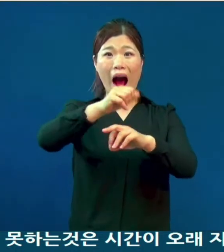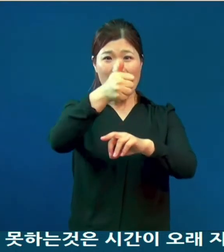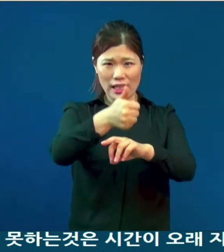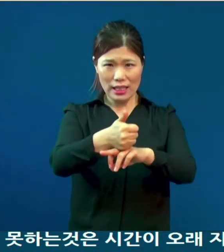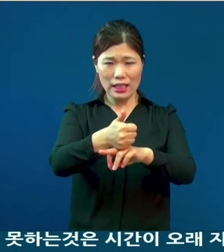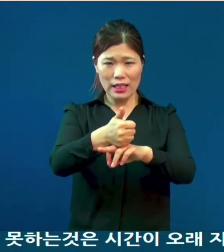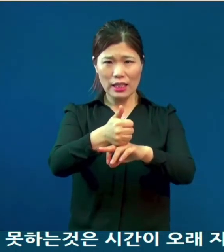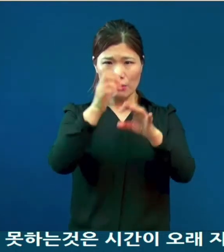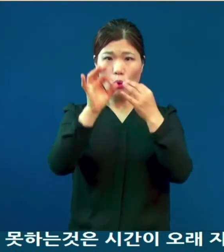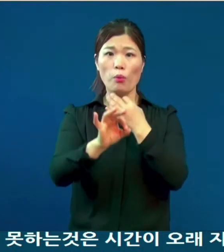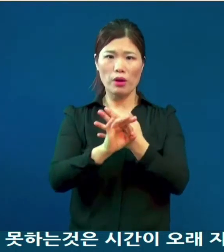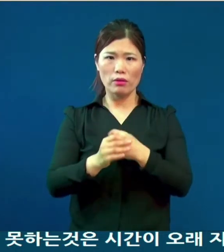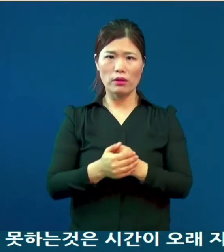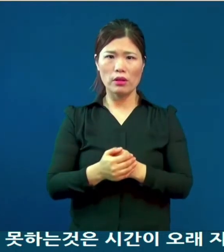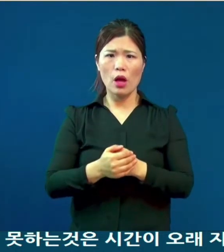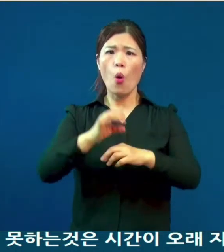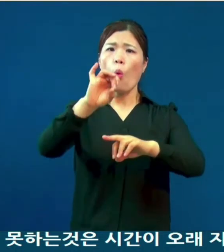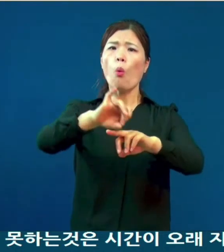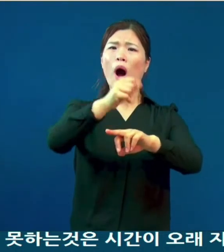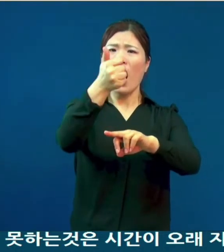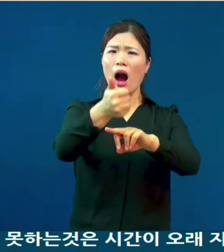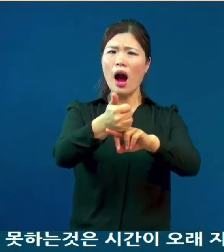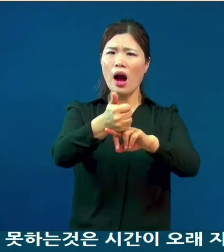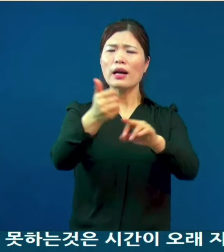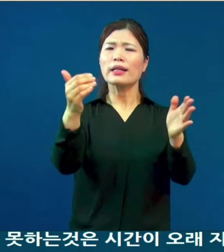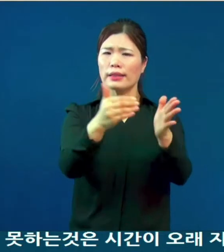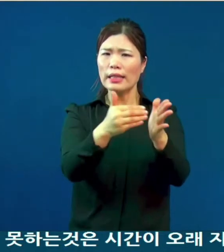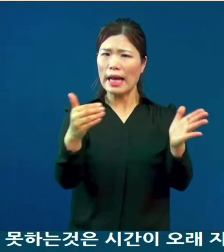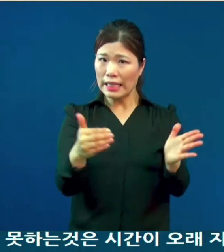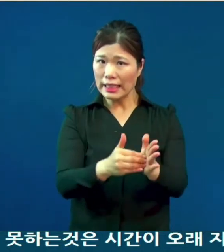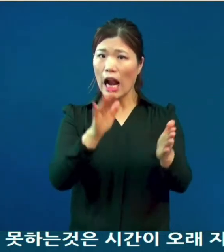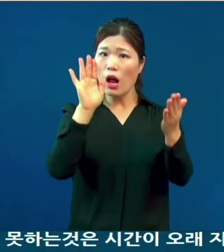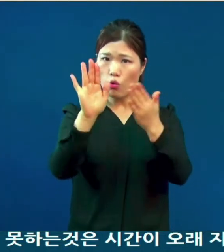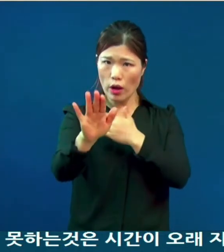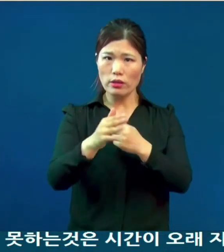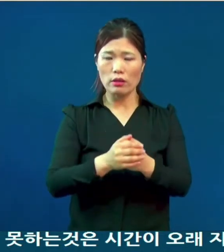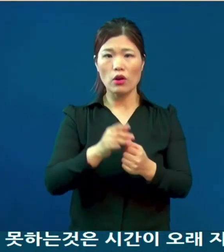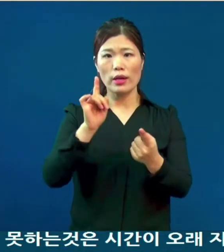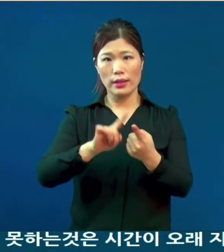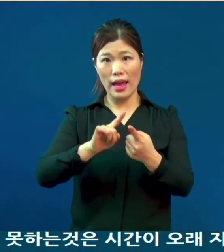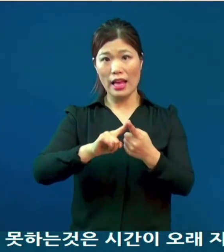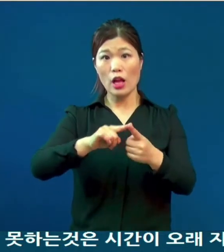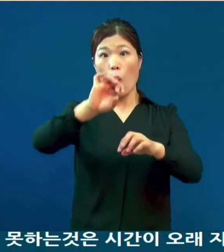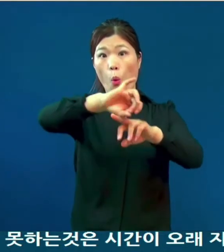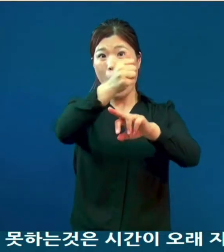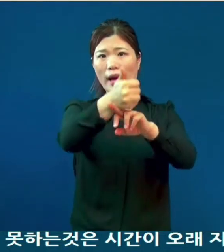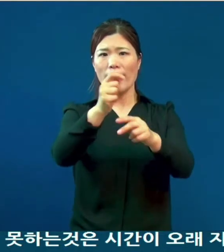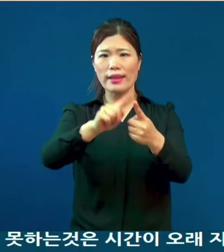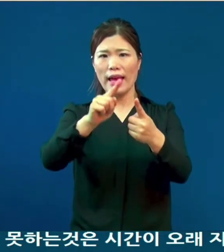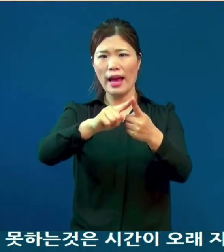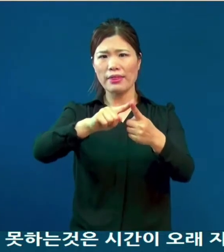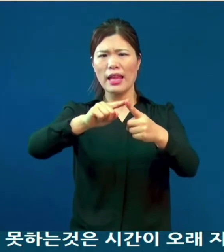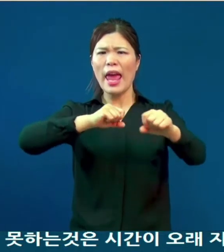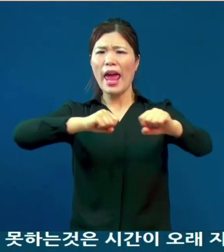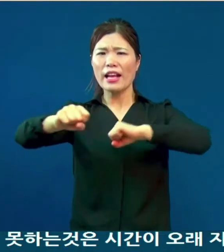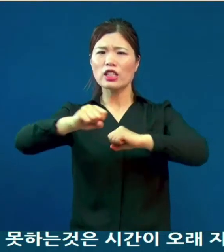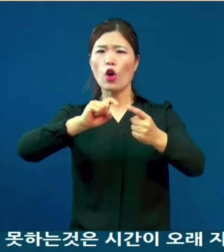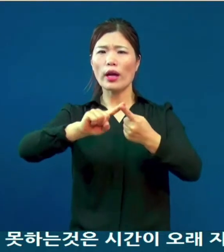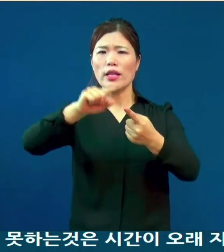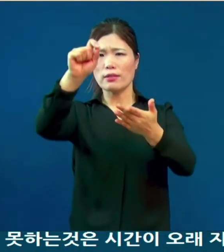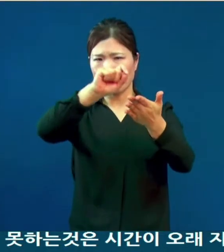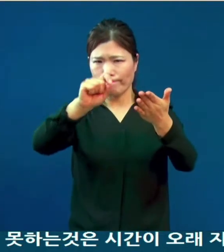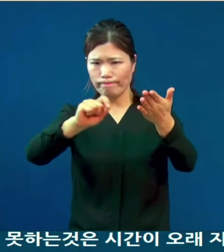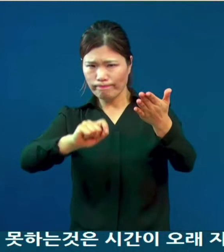지날 때마다 그드 행적이 역대지략에 기록되었다라는 말씀으로 마무리되는 것을 보게